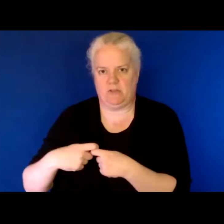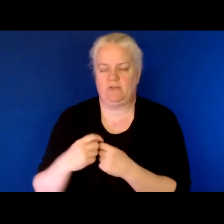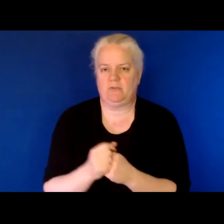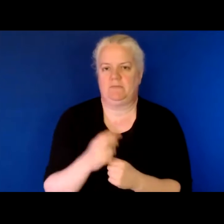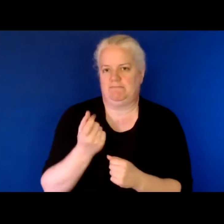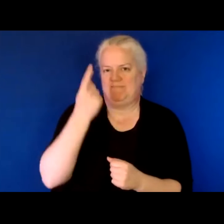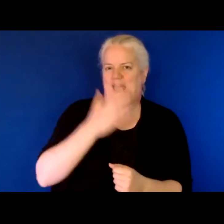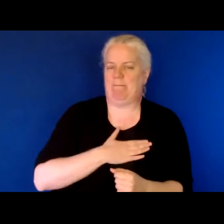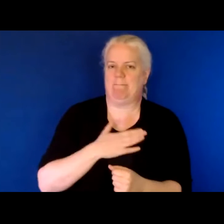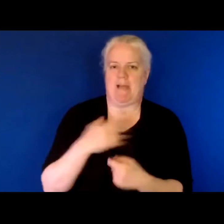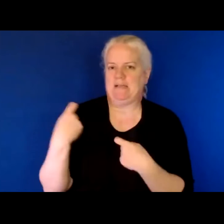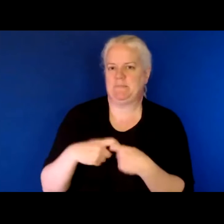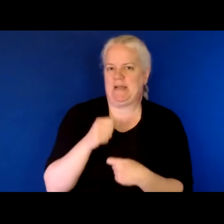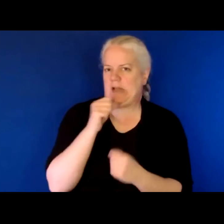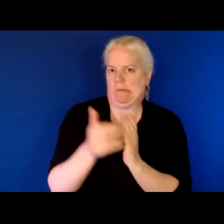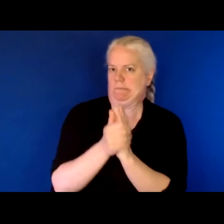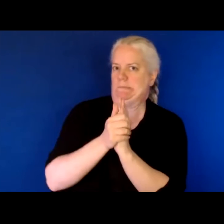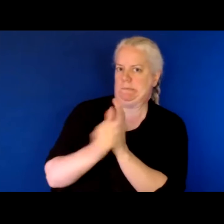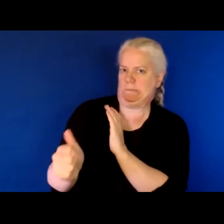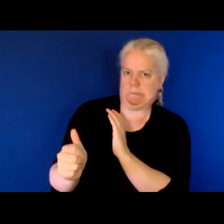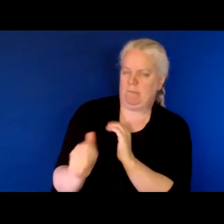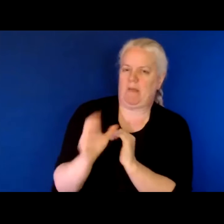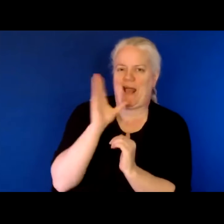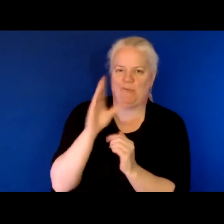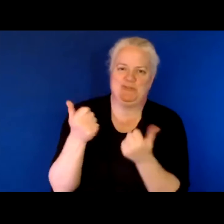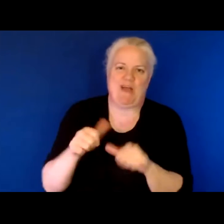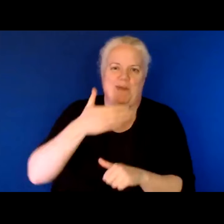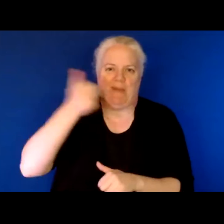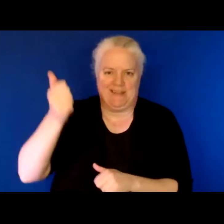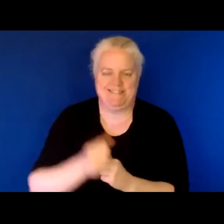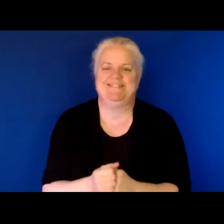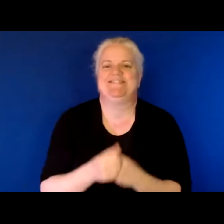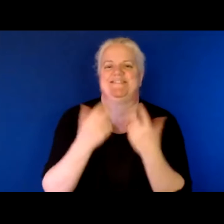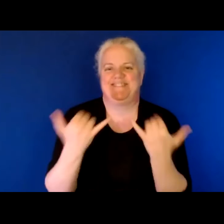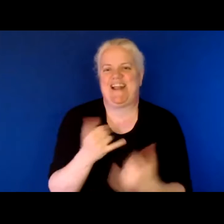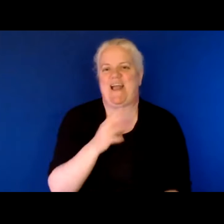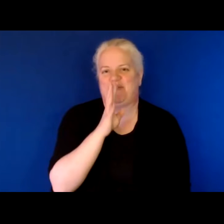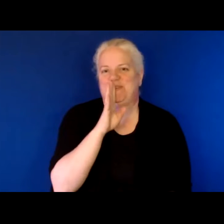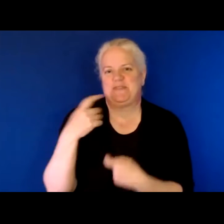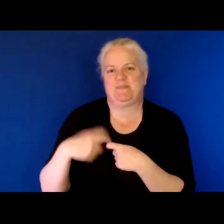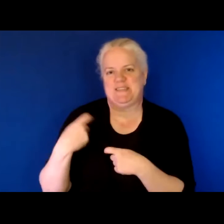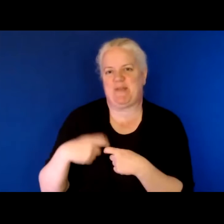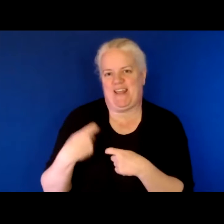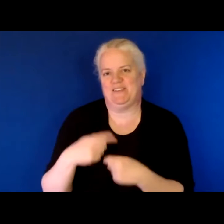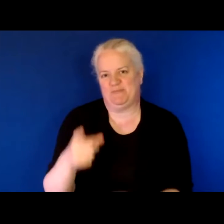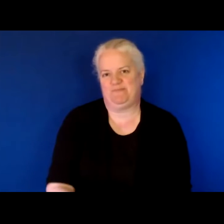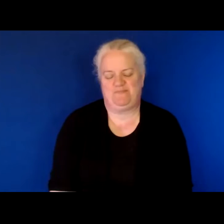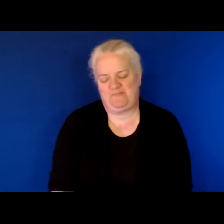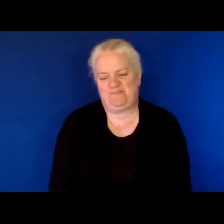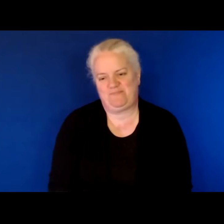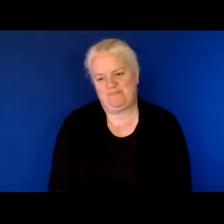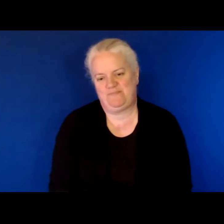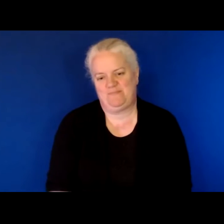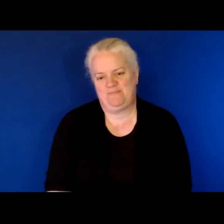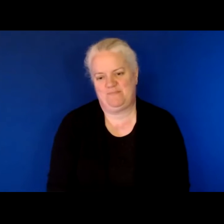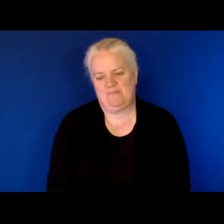那我以下呢还有以下呢是医生用西班牙语把他之